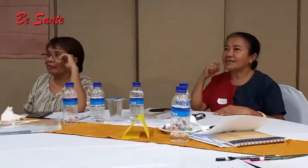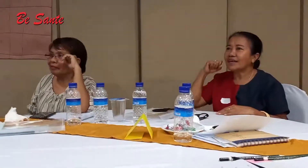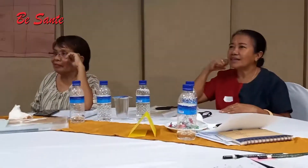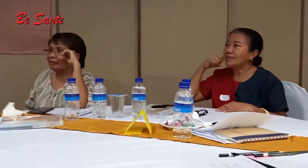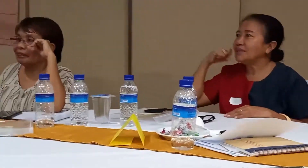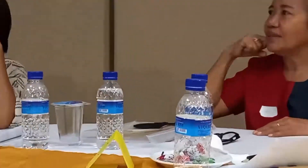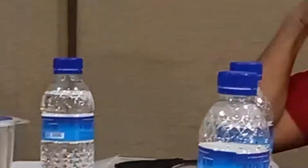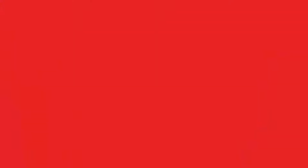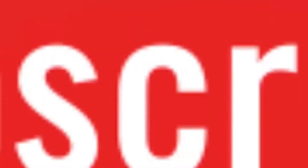Kakek begini.